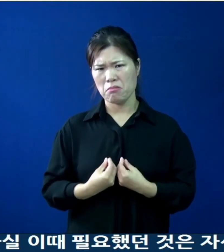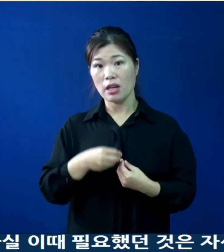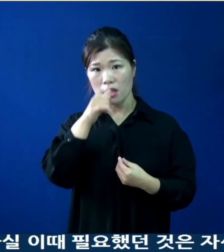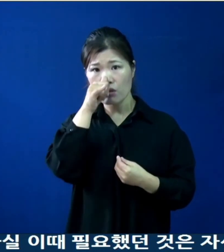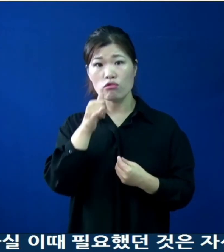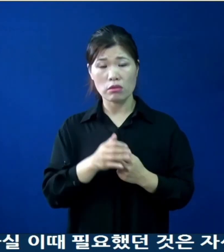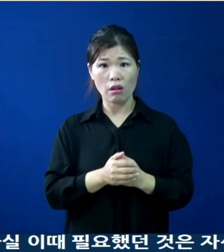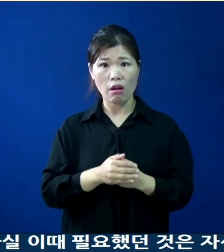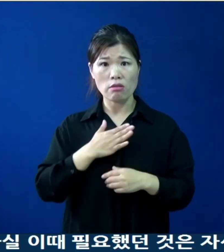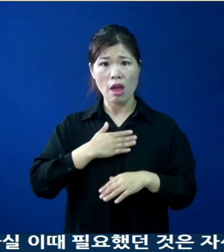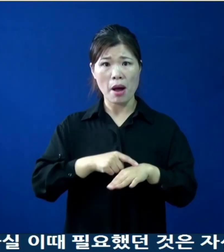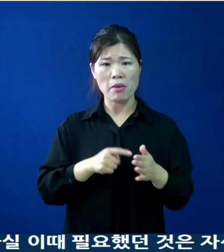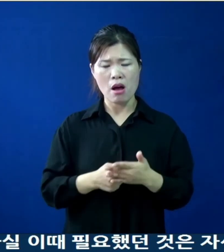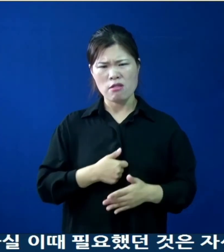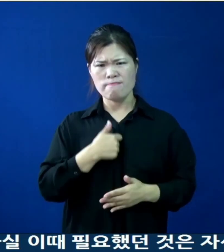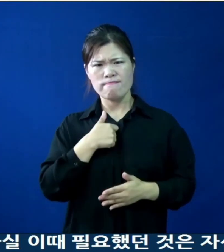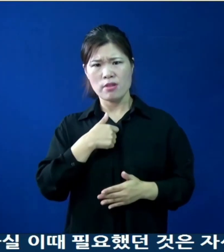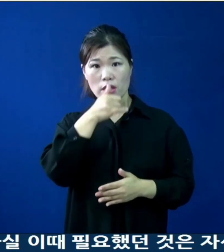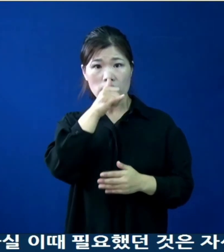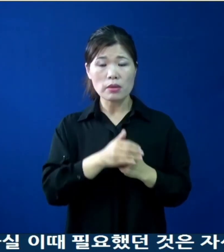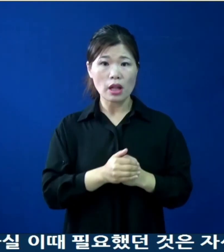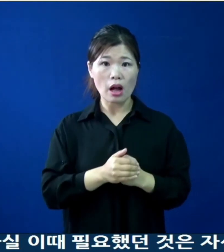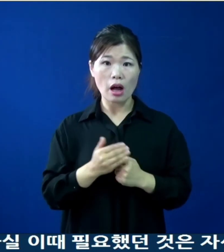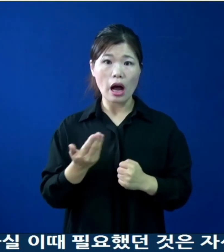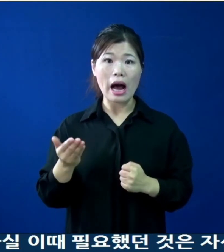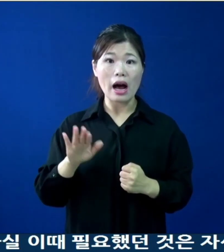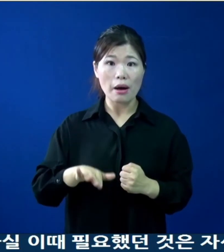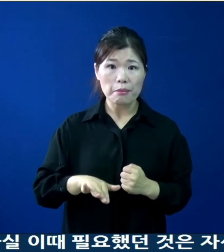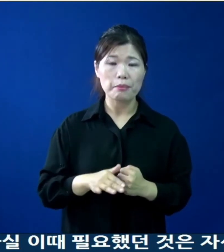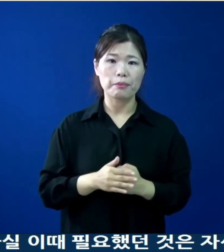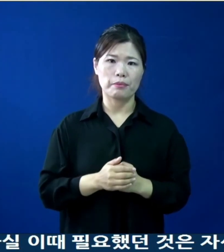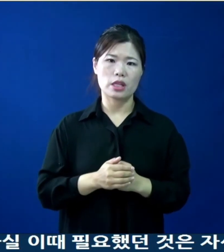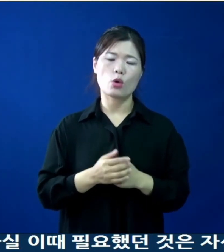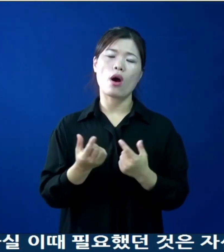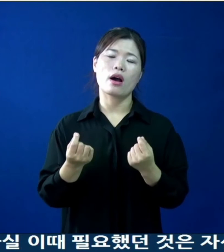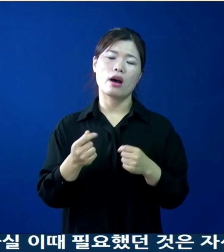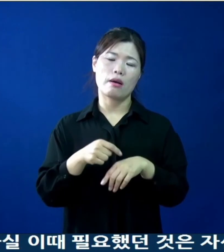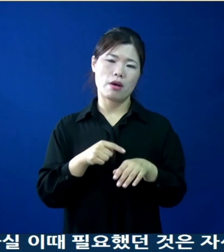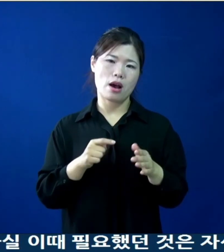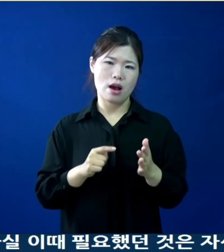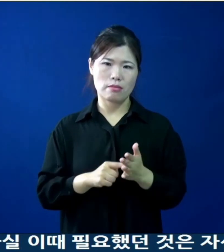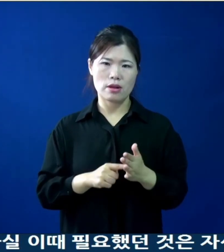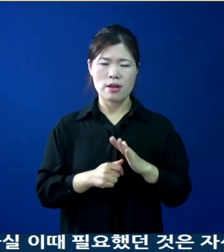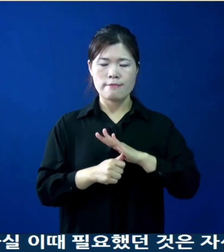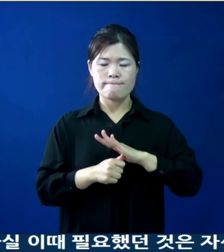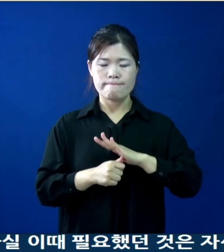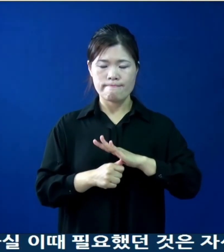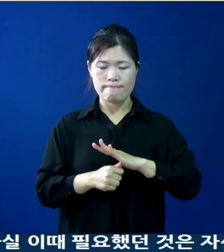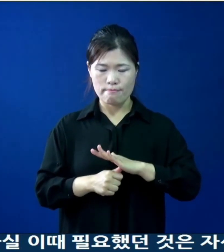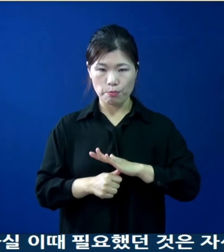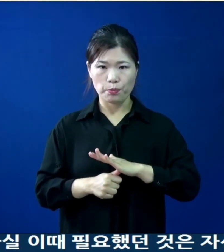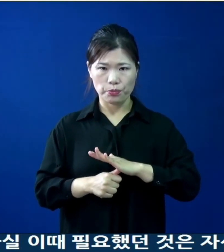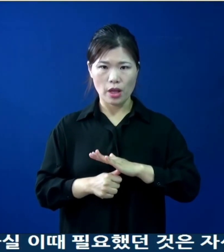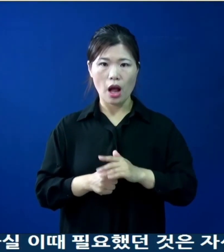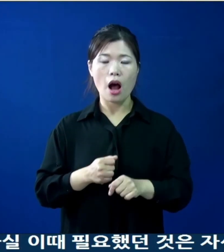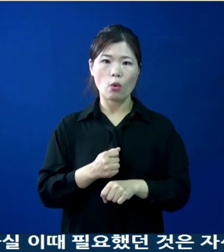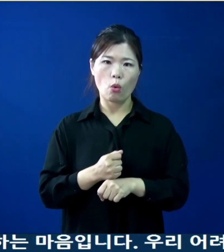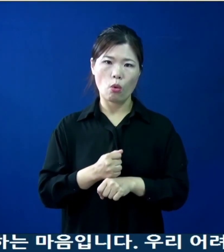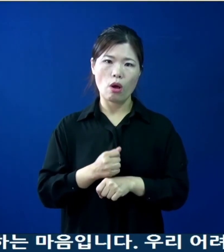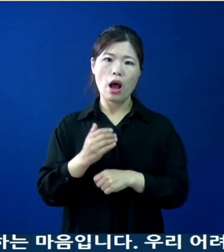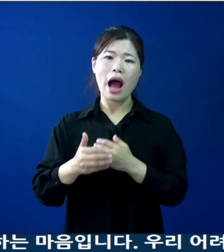마음에 좀 화가 날 수 있습니다. 그런데 그 마음을 억제하고